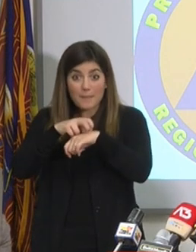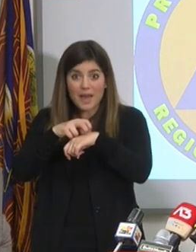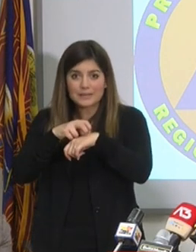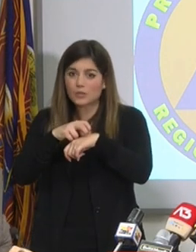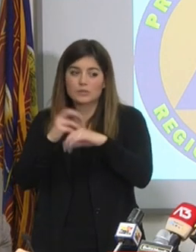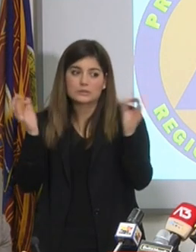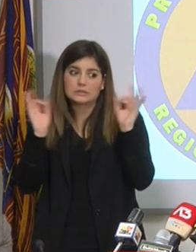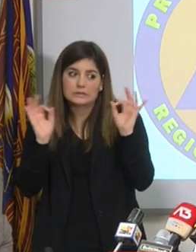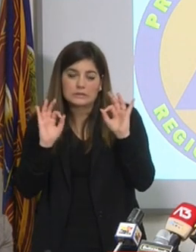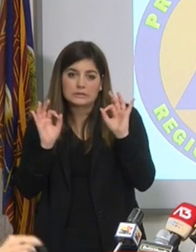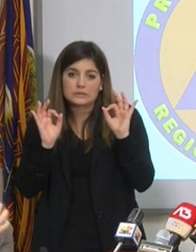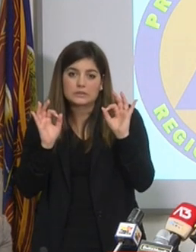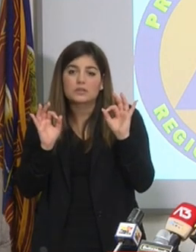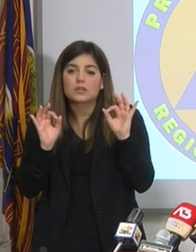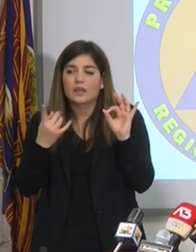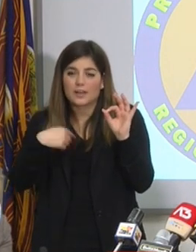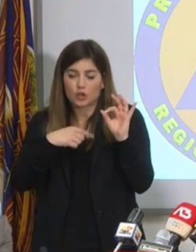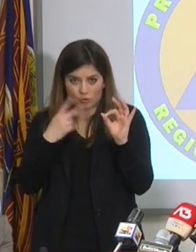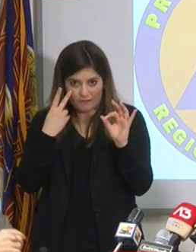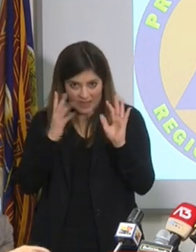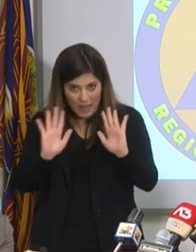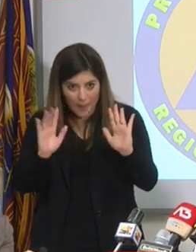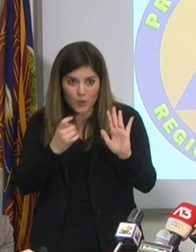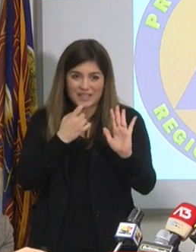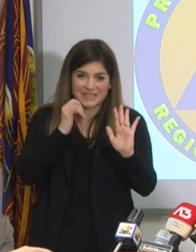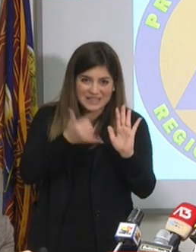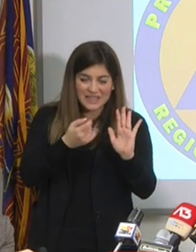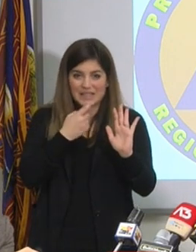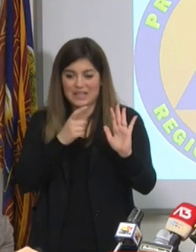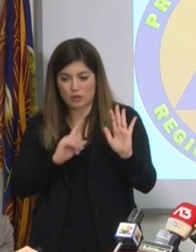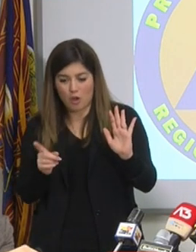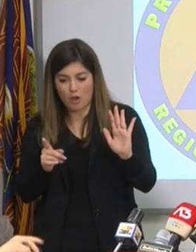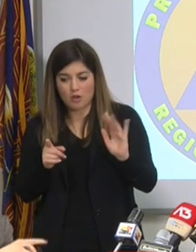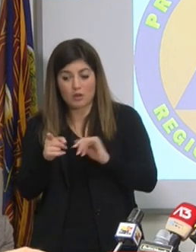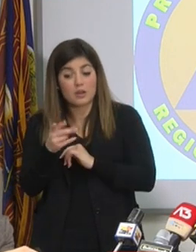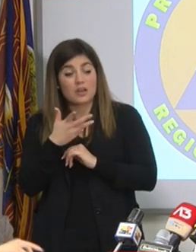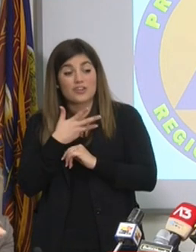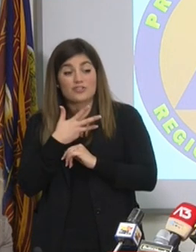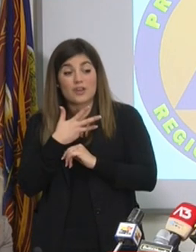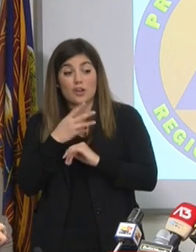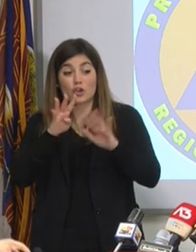noi lo facciamo consuntivo perché poi vediamo chi li ha fatti e chi non li ha fatti. Ah, ok, quindi chi non lo fa.